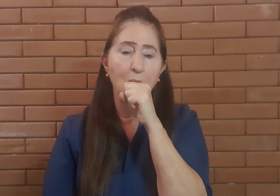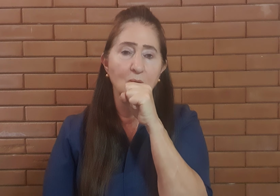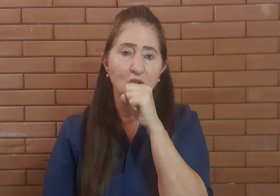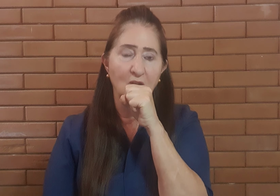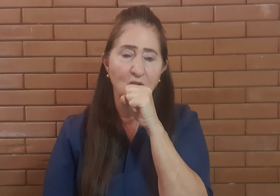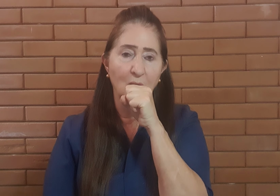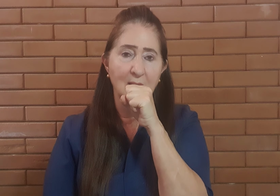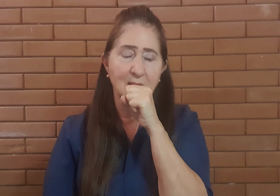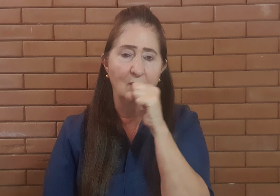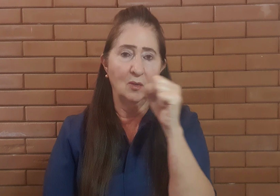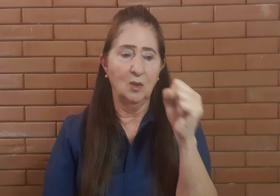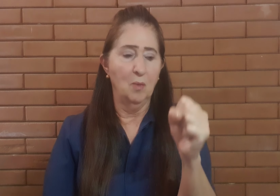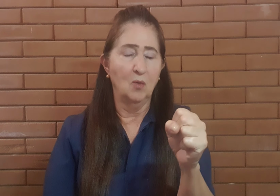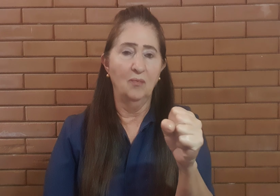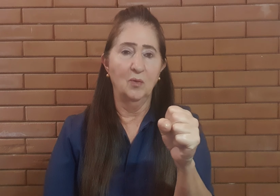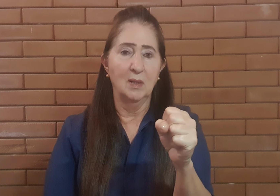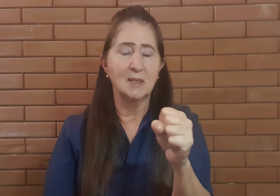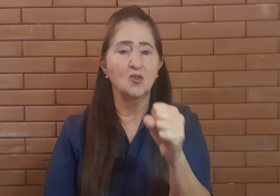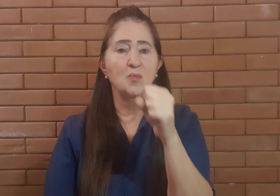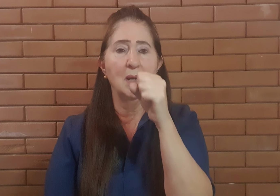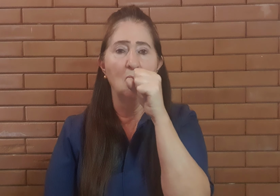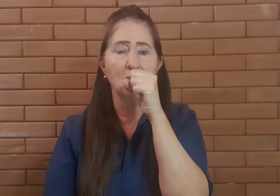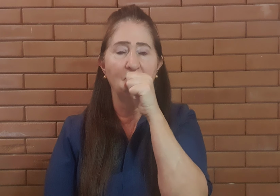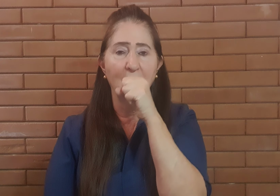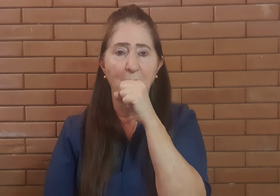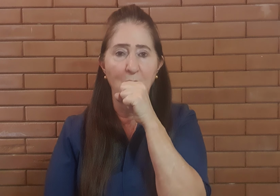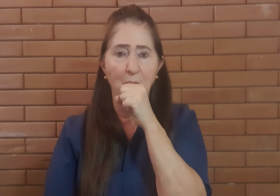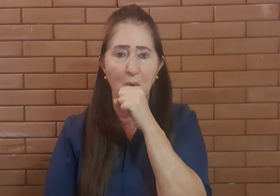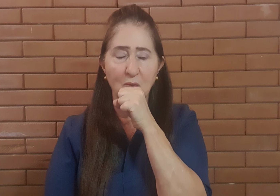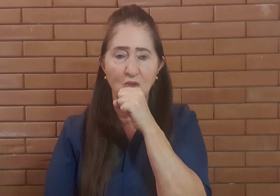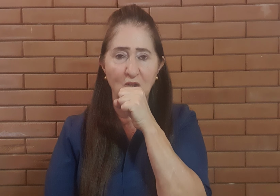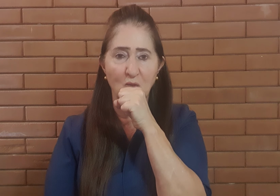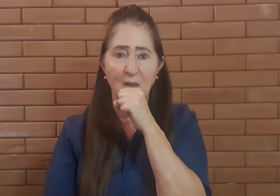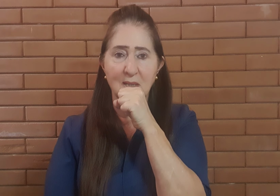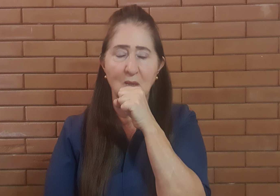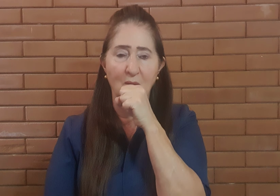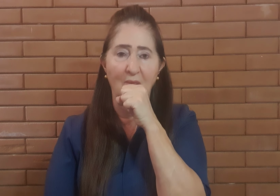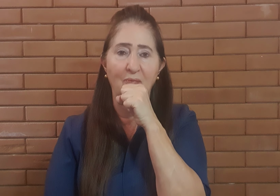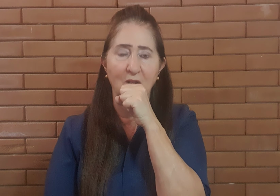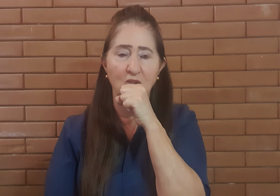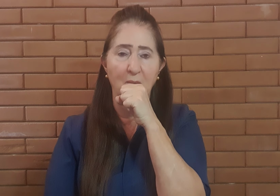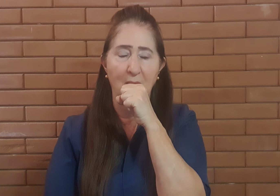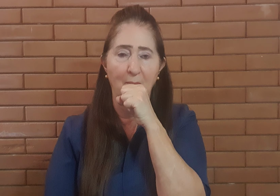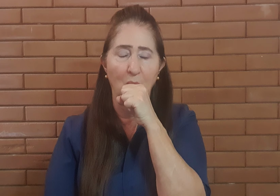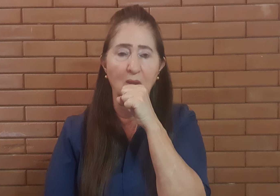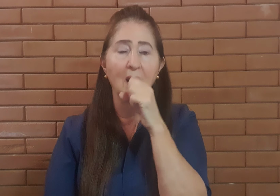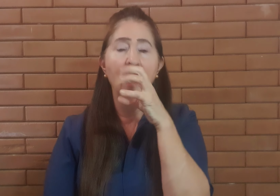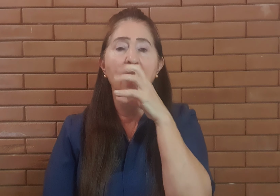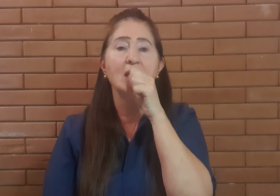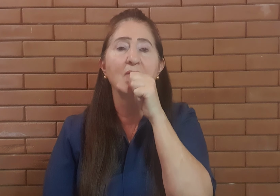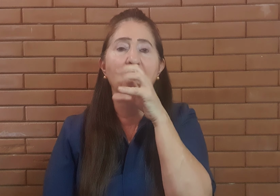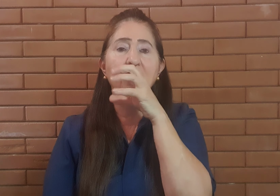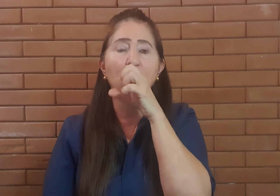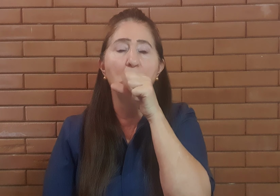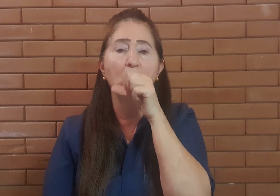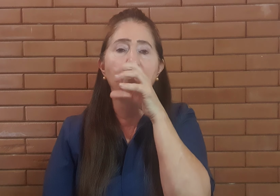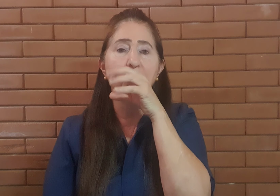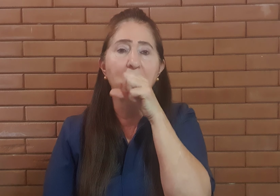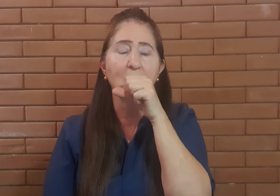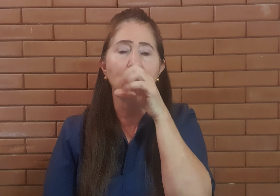de articulação. Então, tem uma configuração de mão que veio para um ponto de articulação, que é a frente da minha boca, e que vai ter um movimento que